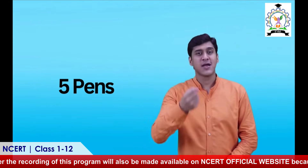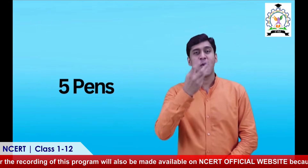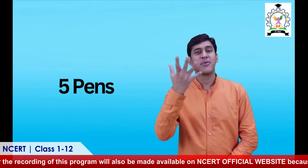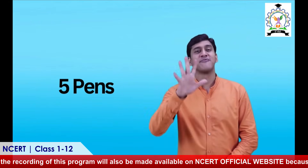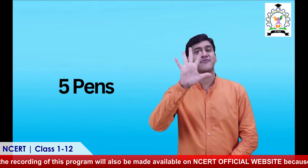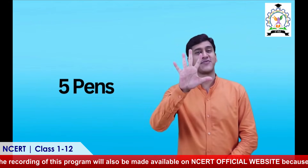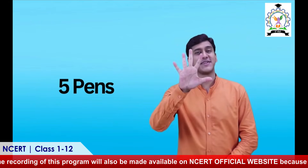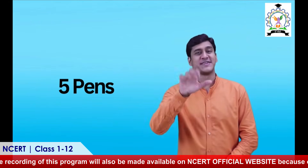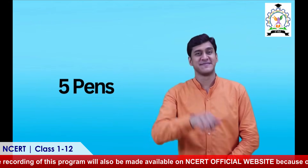5 पेन